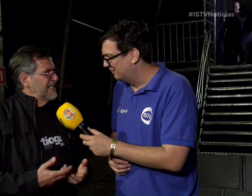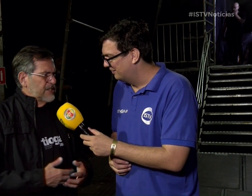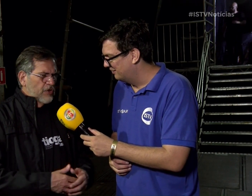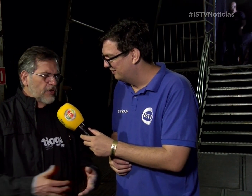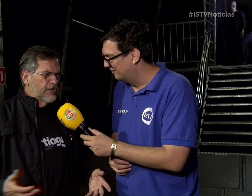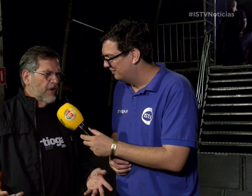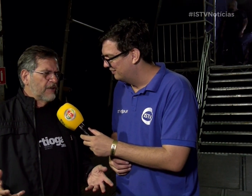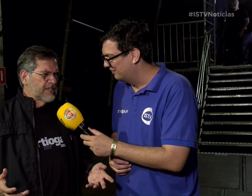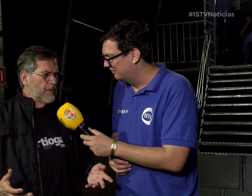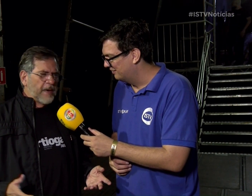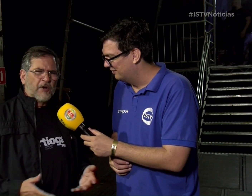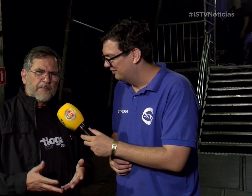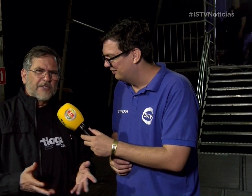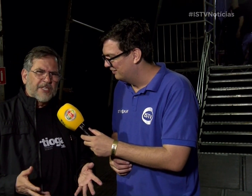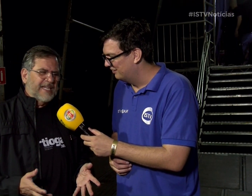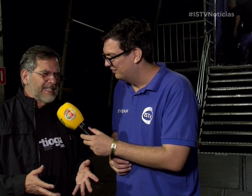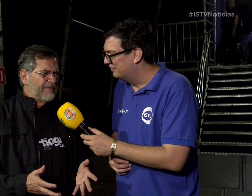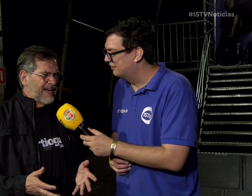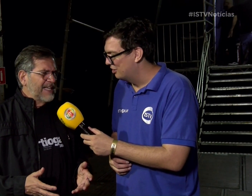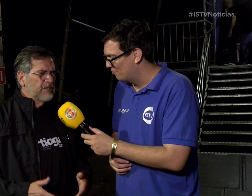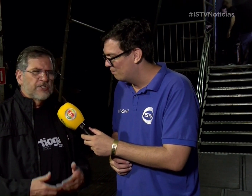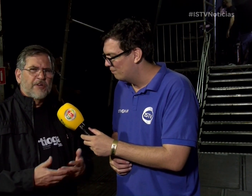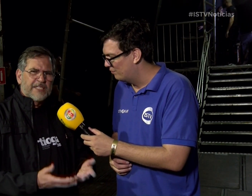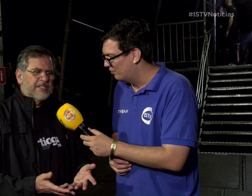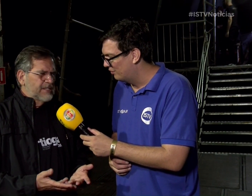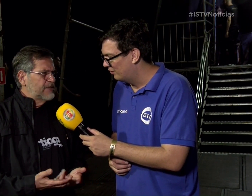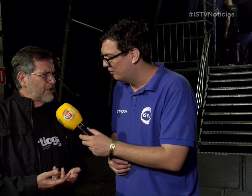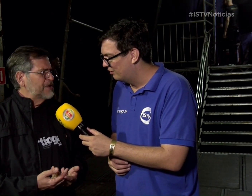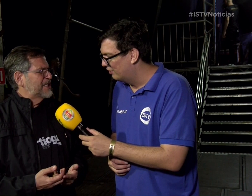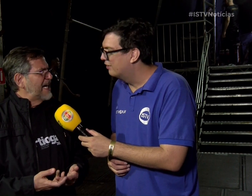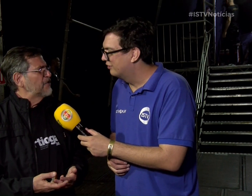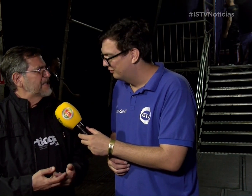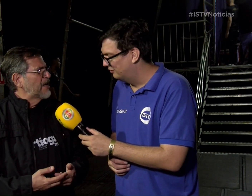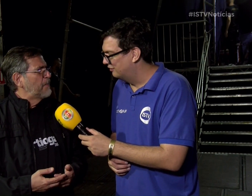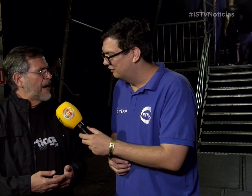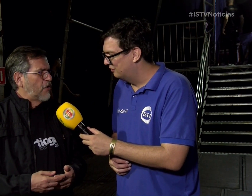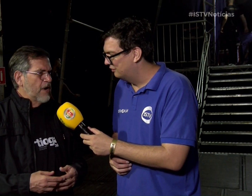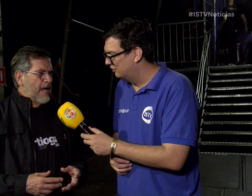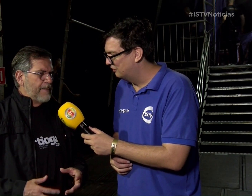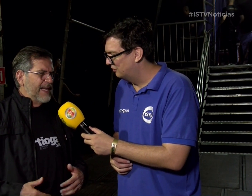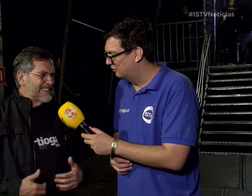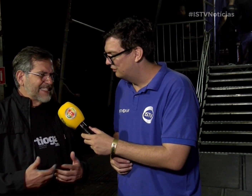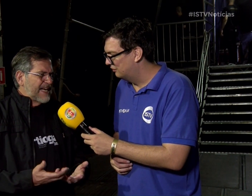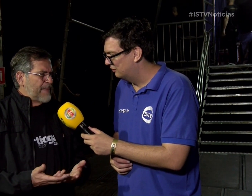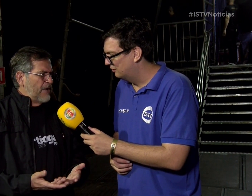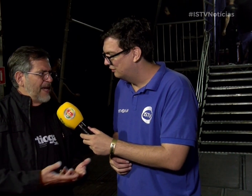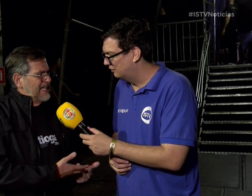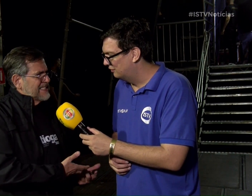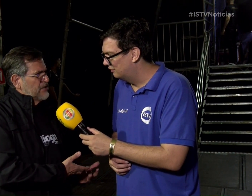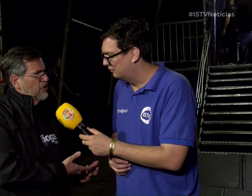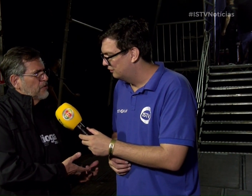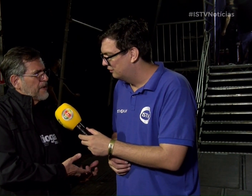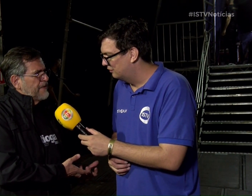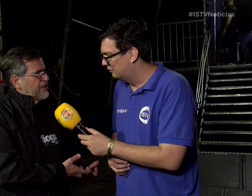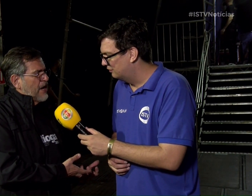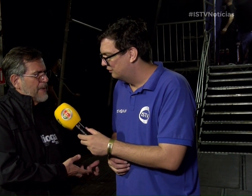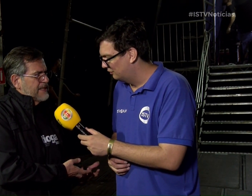em todo o litoral de São Paulo e posso até falar durante todo o estado de São Paulo pelo esse trabalho realizador do prefeito Caio